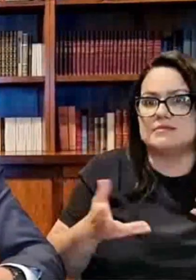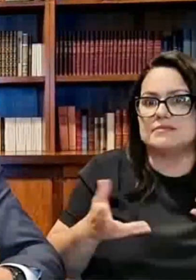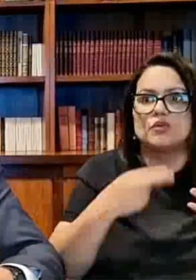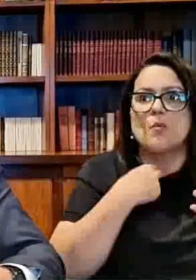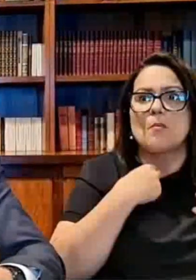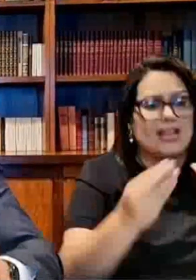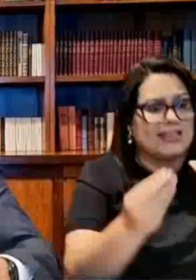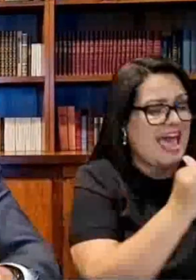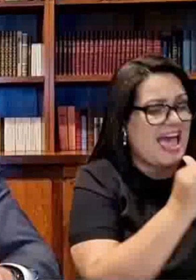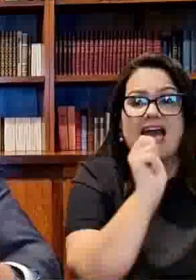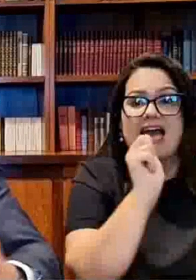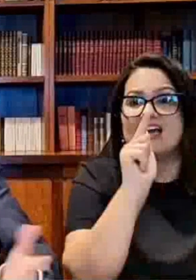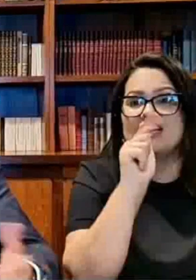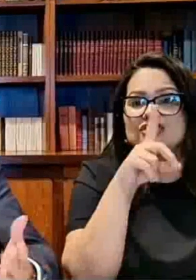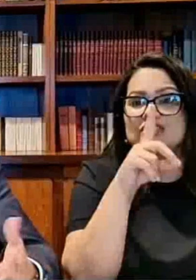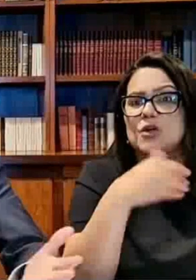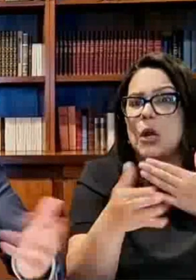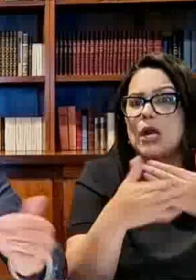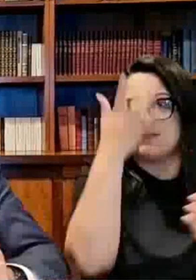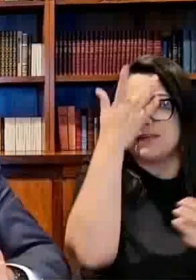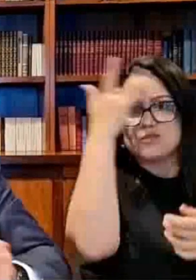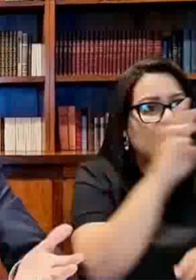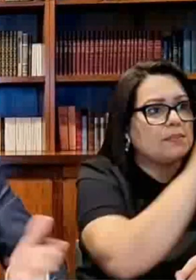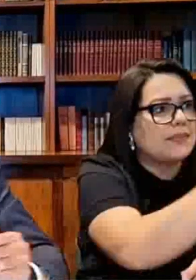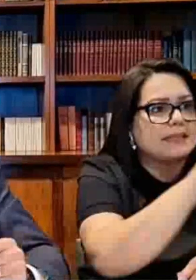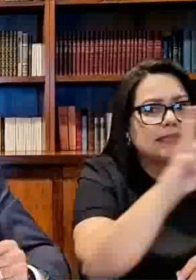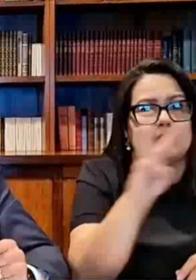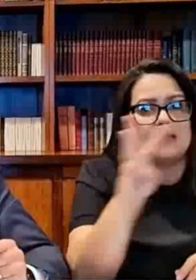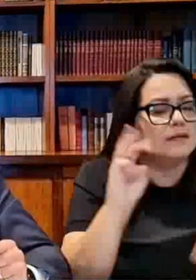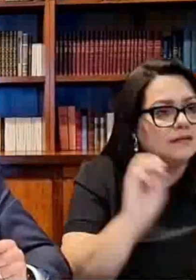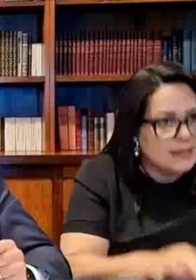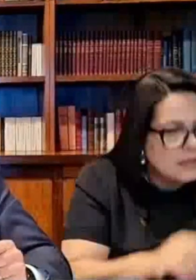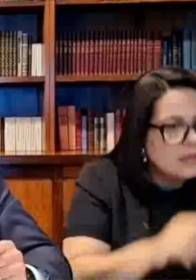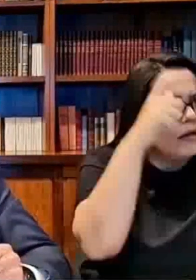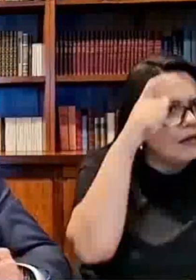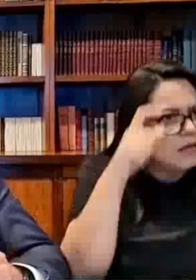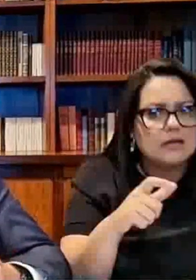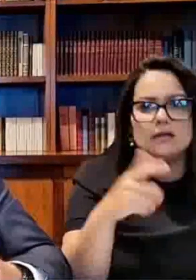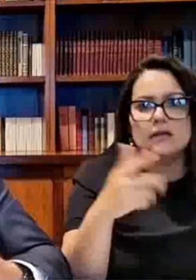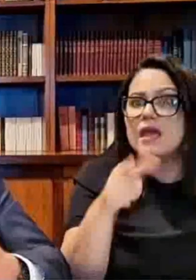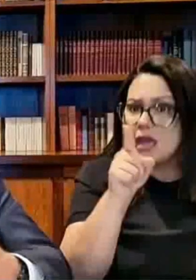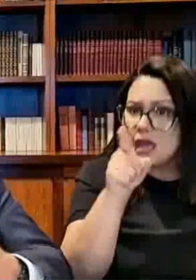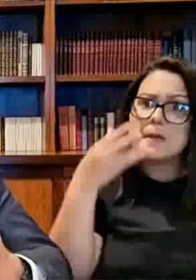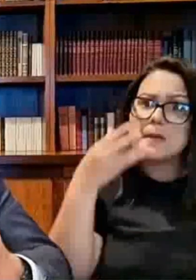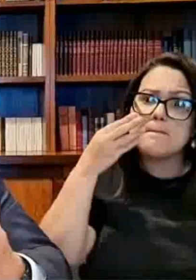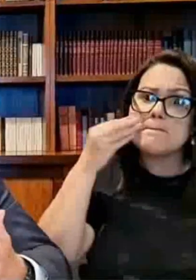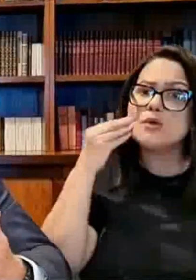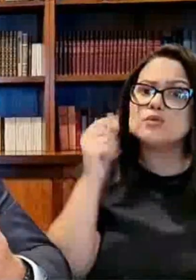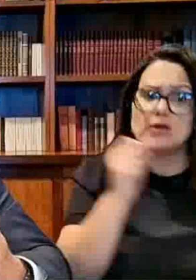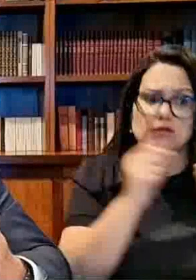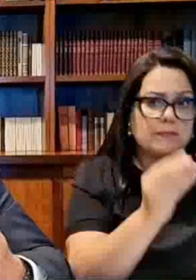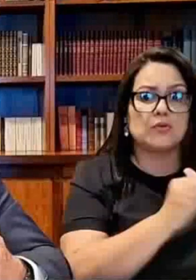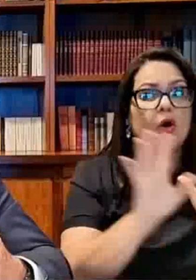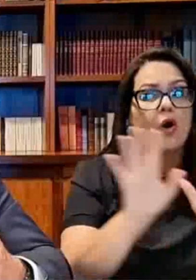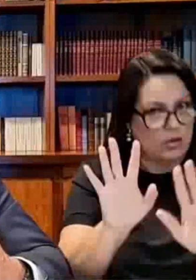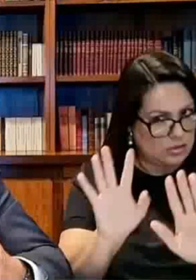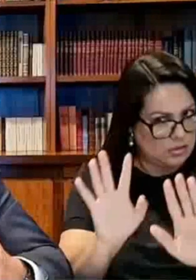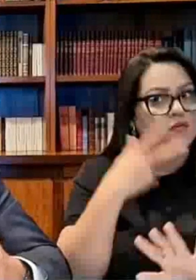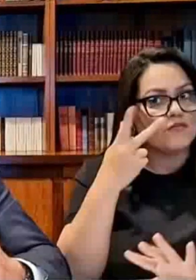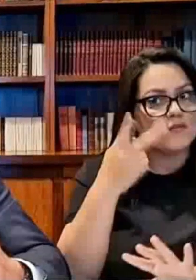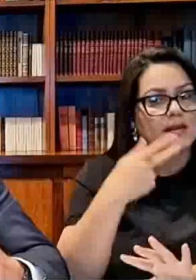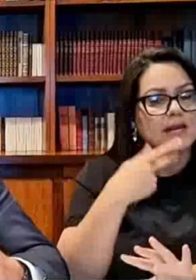vota na agenda ali o nome do corruptor não bota sumiu outra coisa eu falo aqui